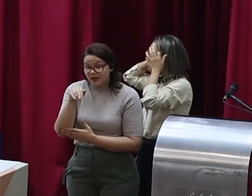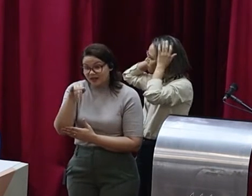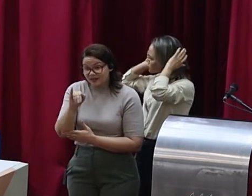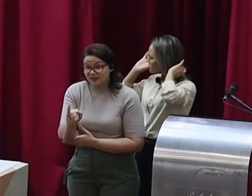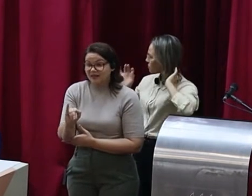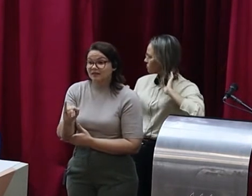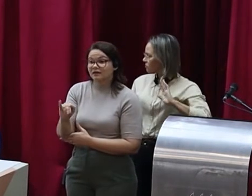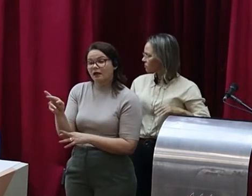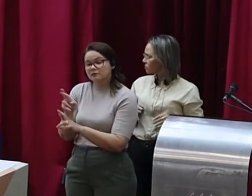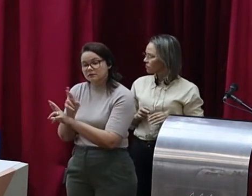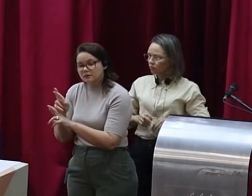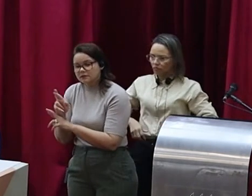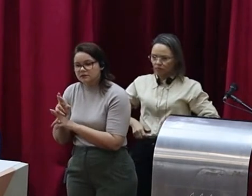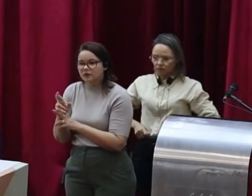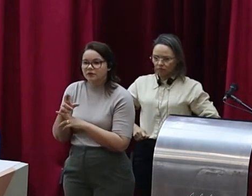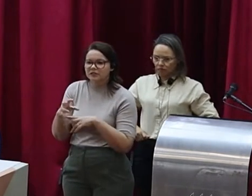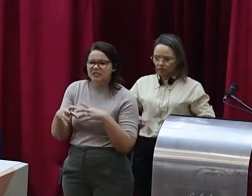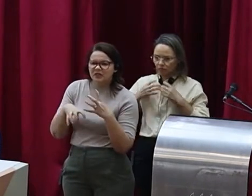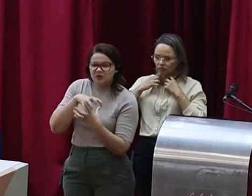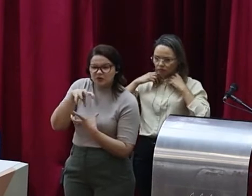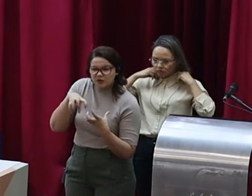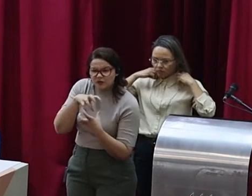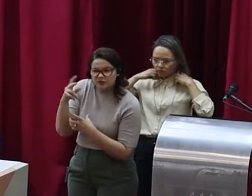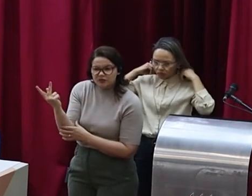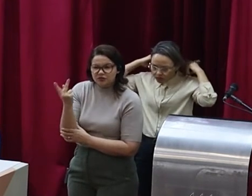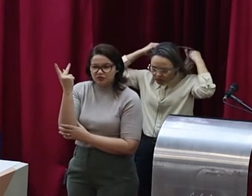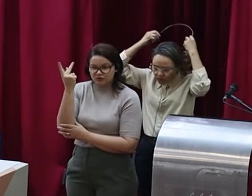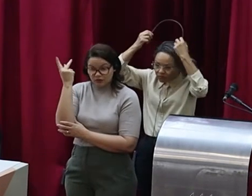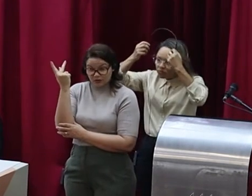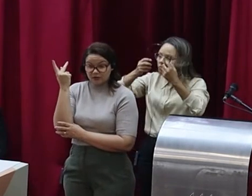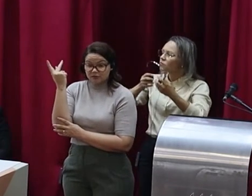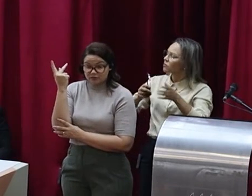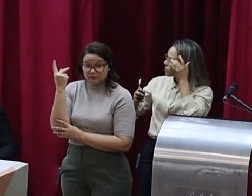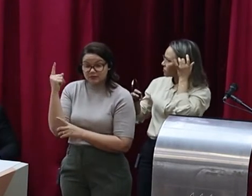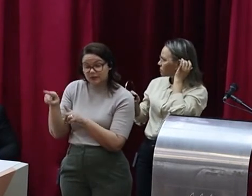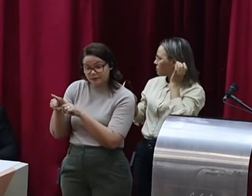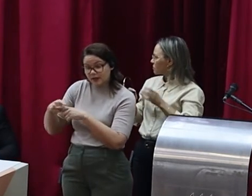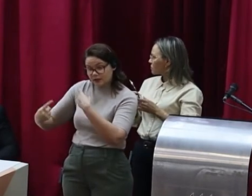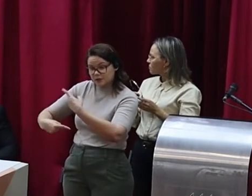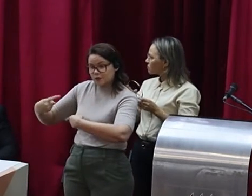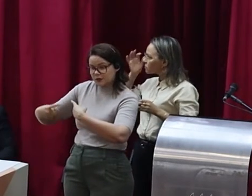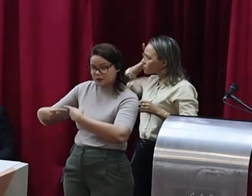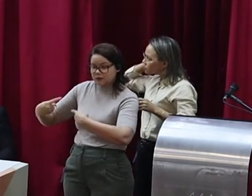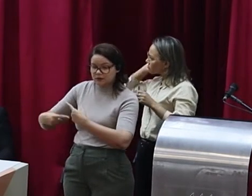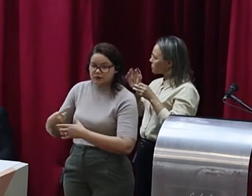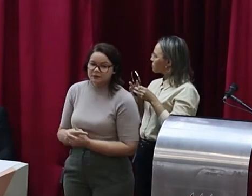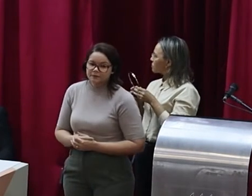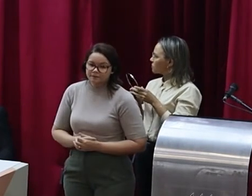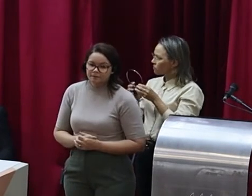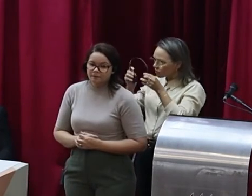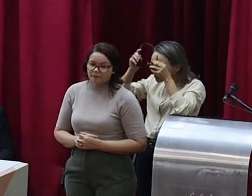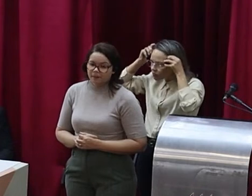los conflictos históricos y también de de las políticas exactamente, ¿no? No sé si podrías comentar un poco más de